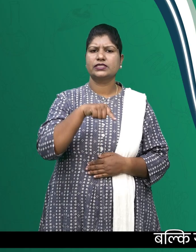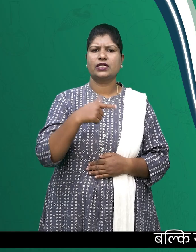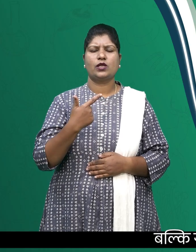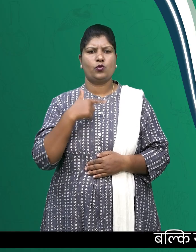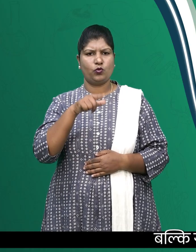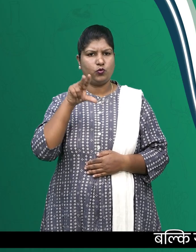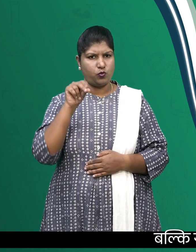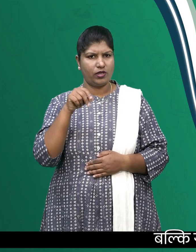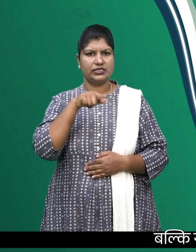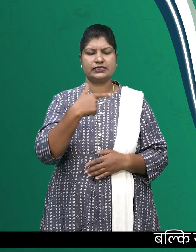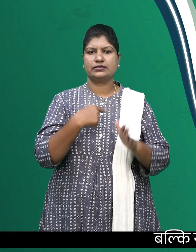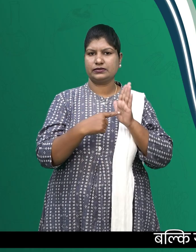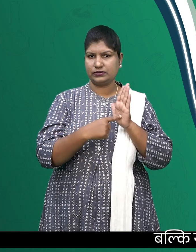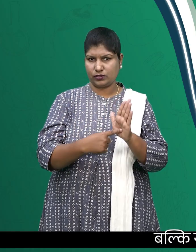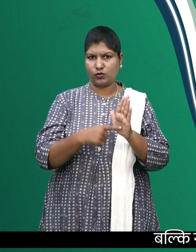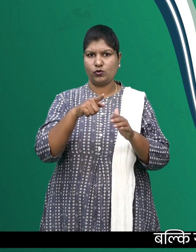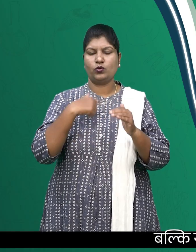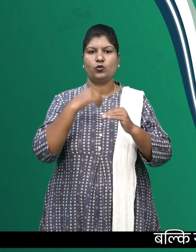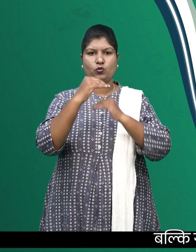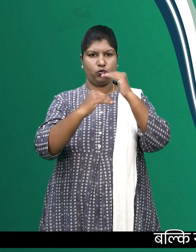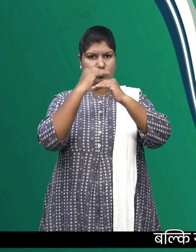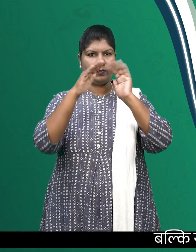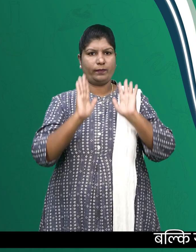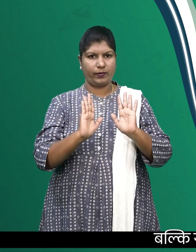बल्कि गुना करना भी शुरू कर दिया।